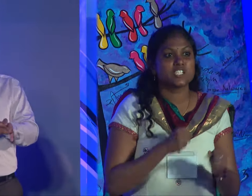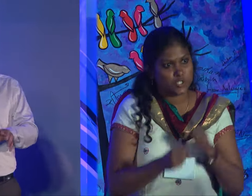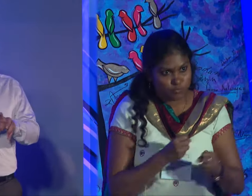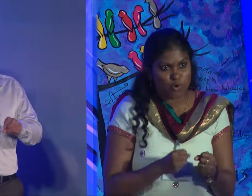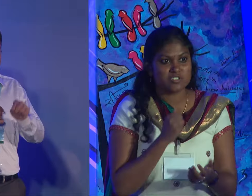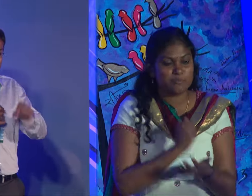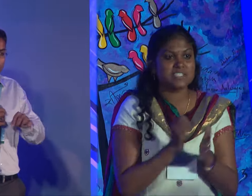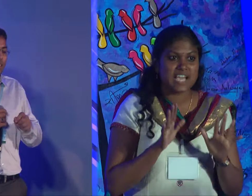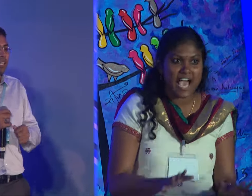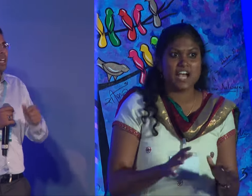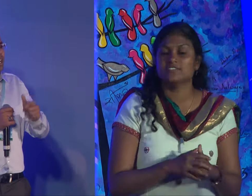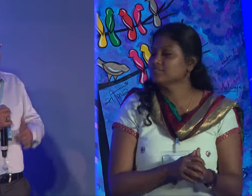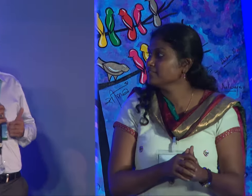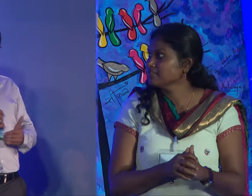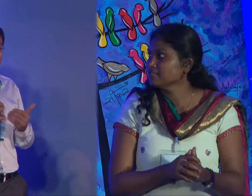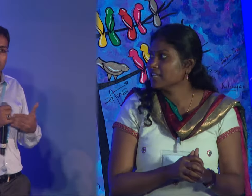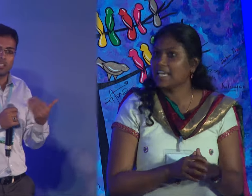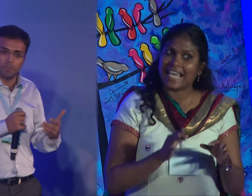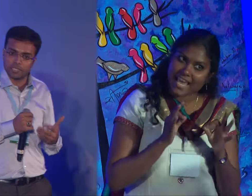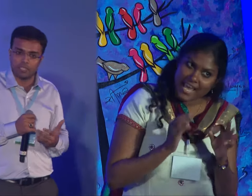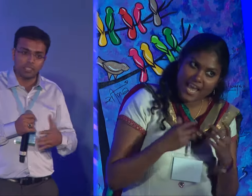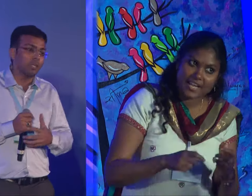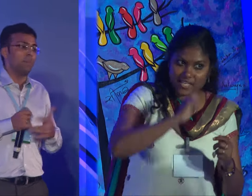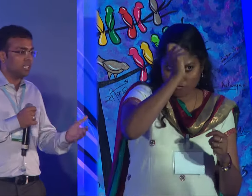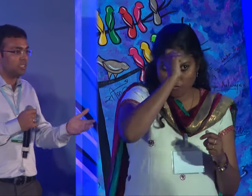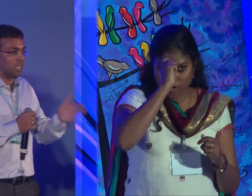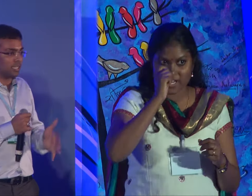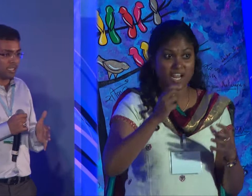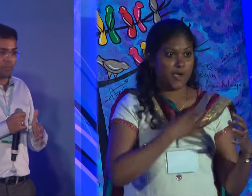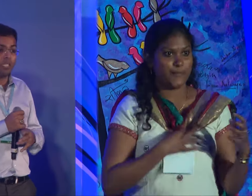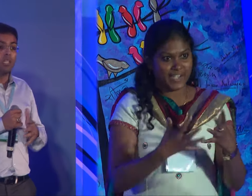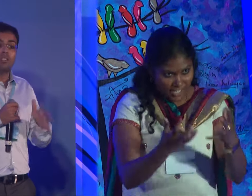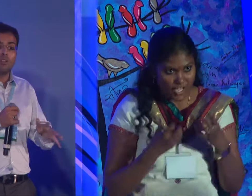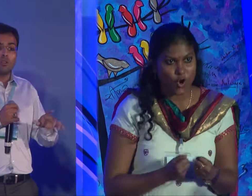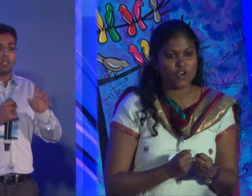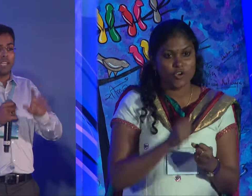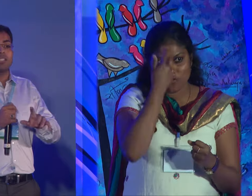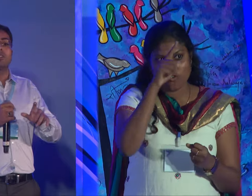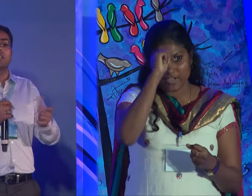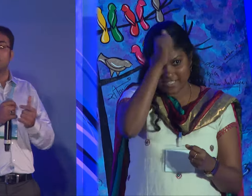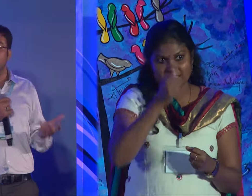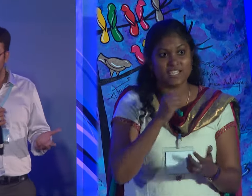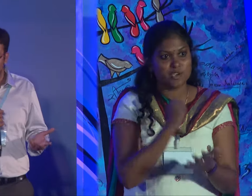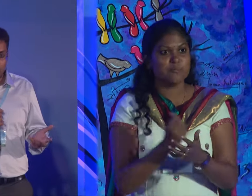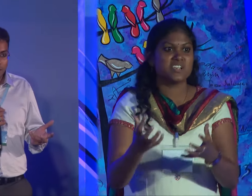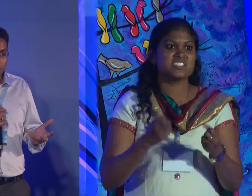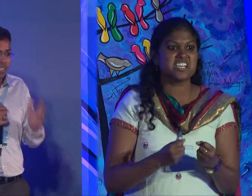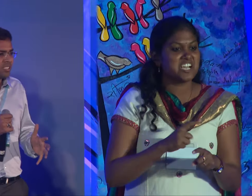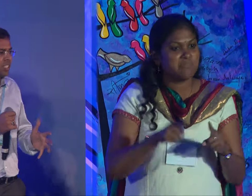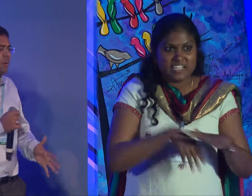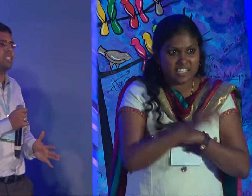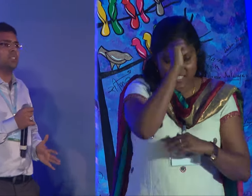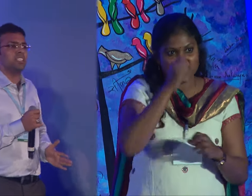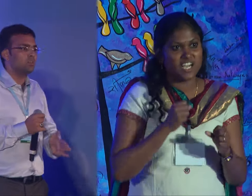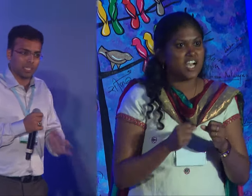अंदर कंसीडर किया गया है, जिसके अंदर अगर वो कोई भी इंटरनेशनल कंपटीशन के अंदर मेडल जीत के लाते हैं इंडिया में तो वो कैश रिवॉर्ड के लिए नॉट एलिजिबल है। तो